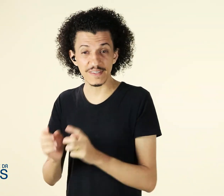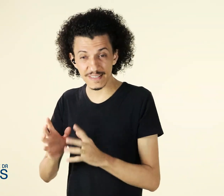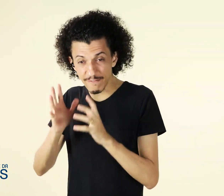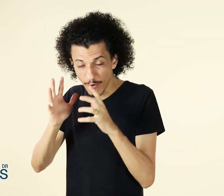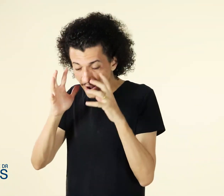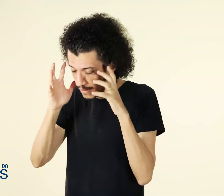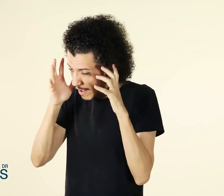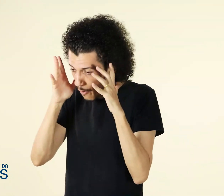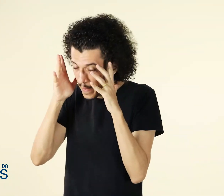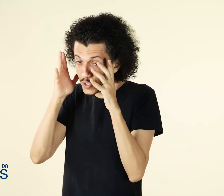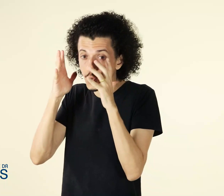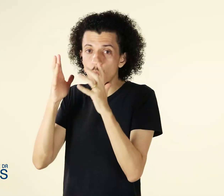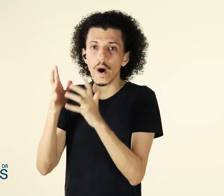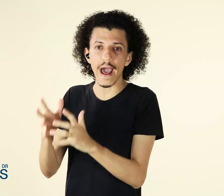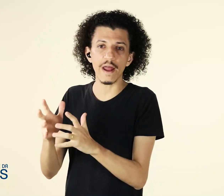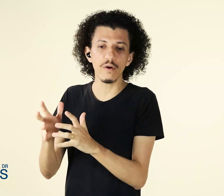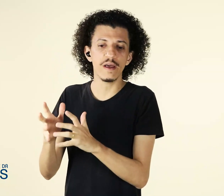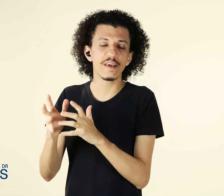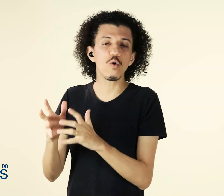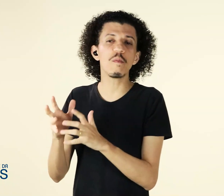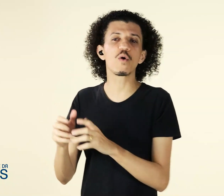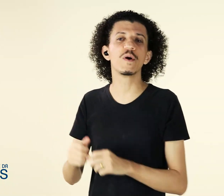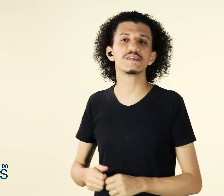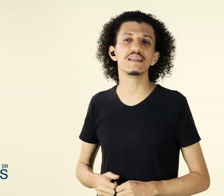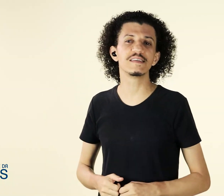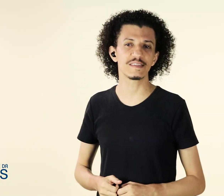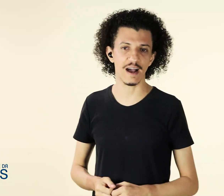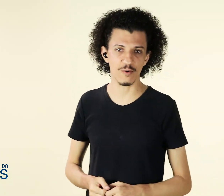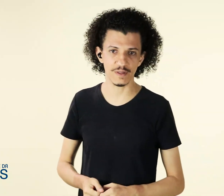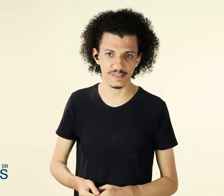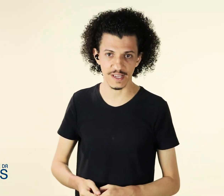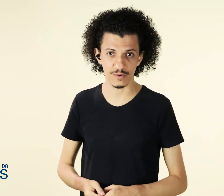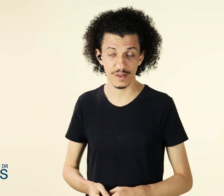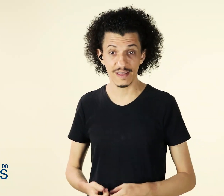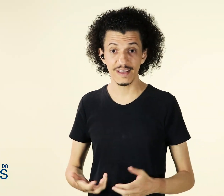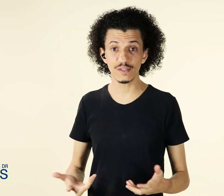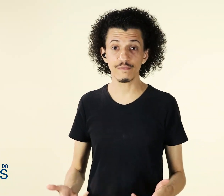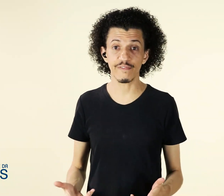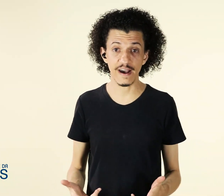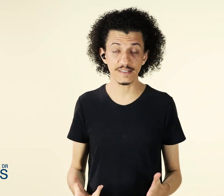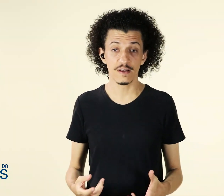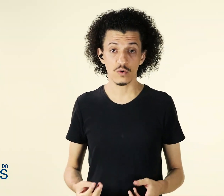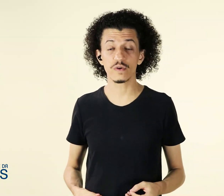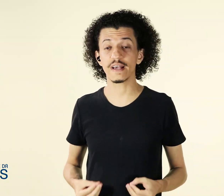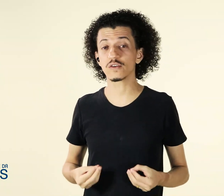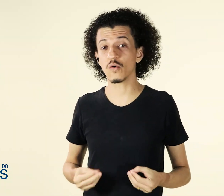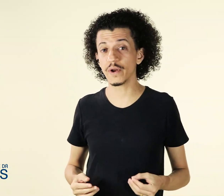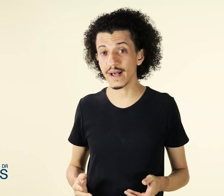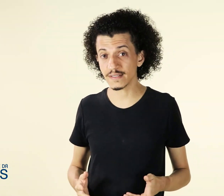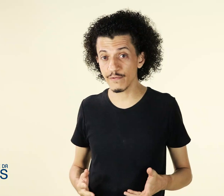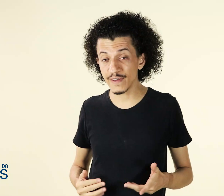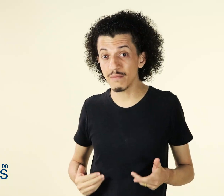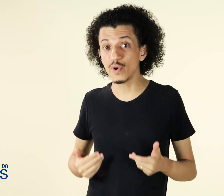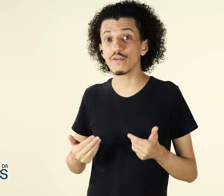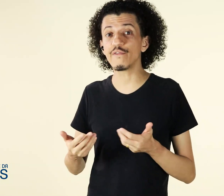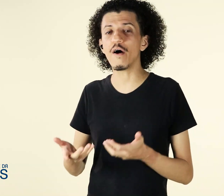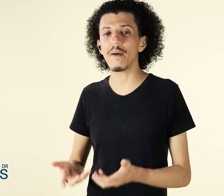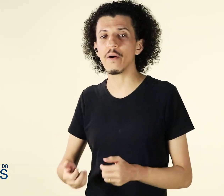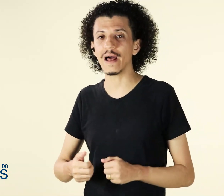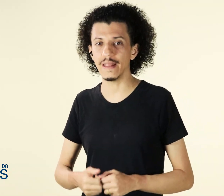está focado realmente no horário que alguma coisa ali está acontecendo. E isso faz com que essa comunicação fique muito formal na